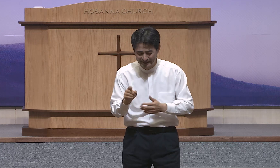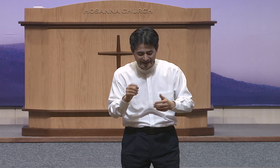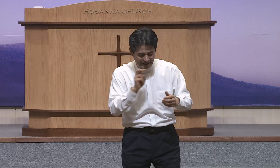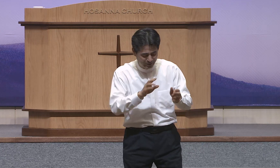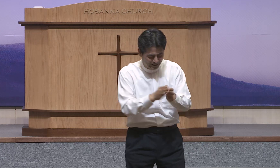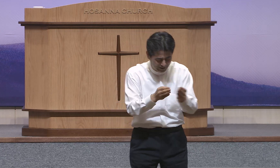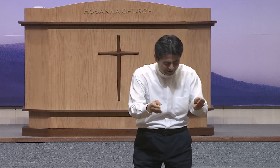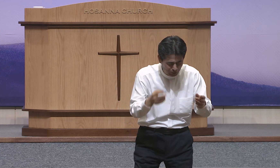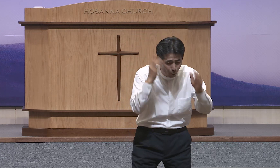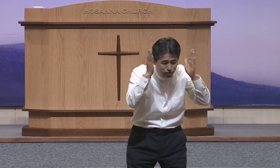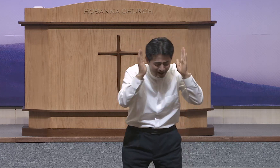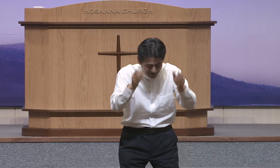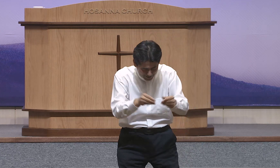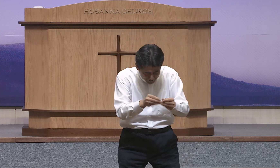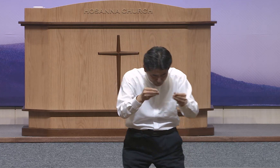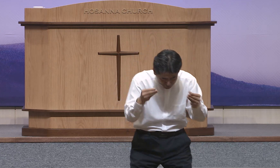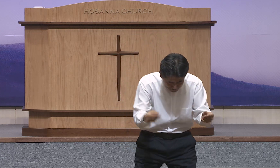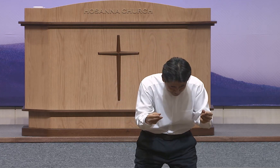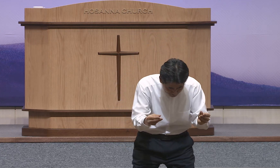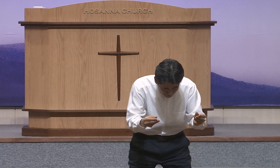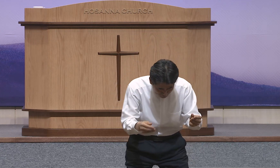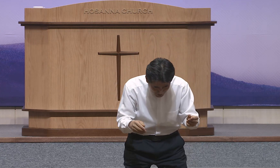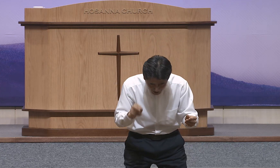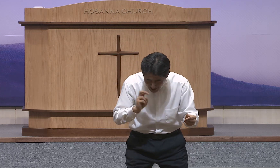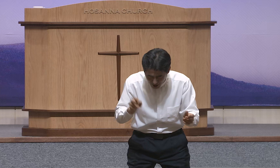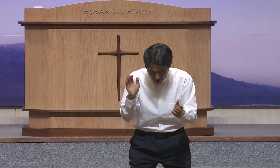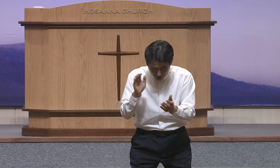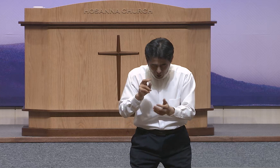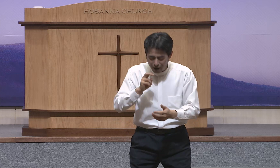라고 하면서 찬송가를 피워놓고 공부를 하기 시작했습니다.